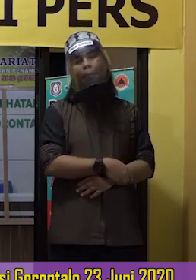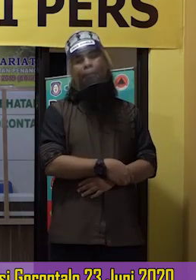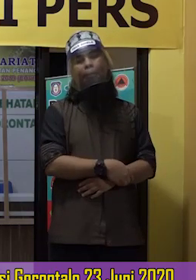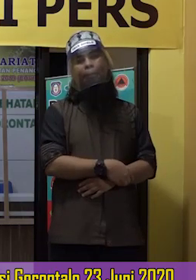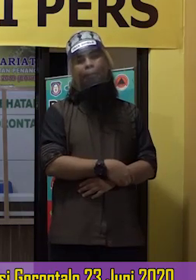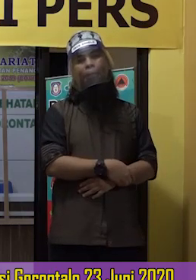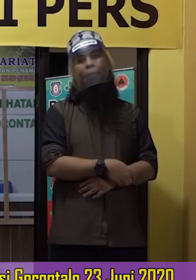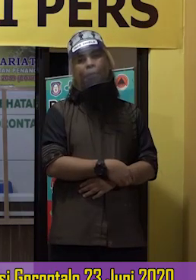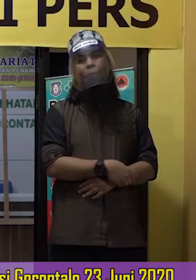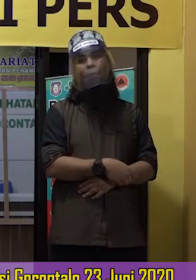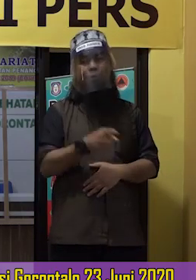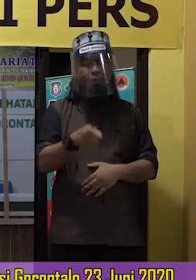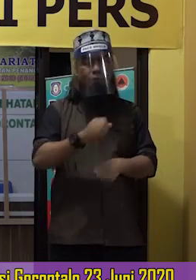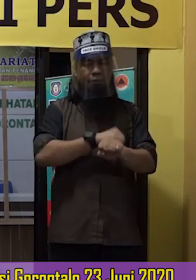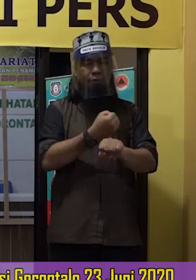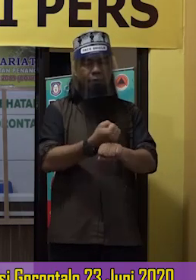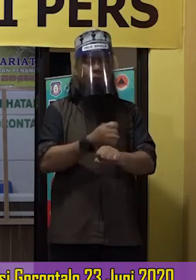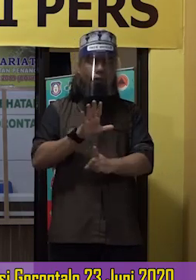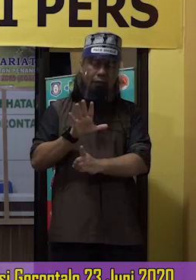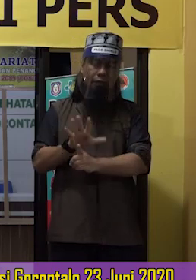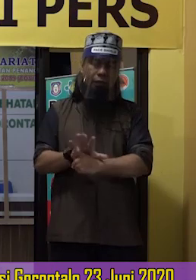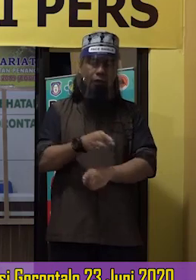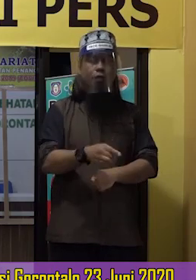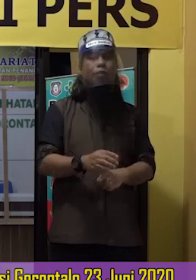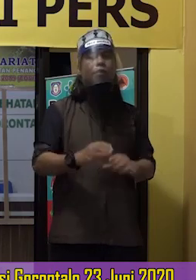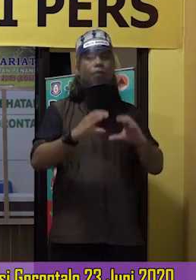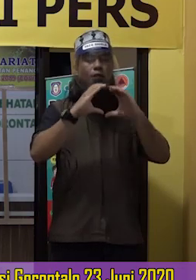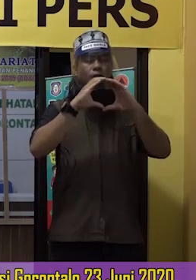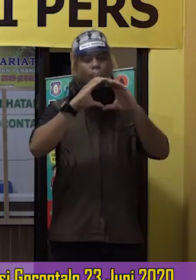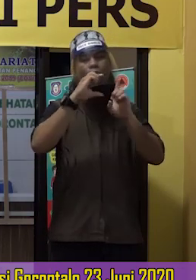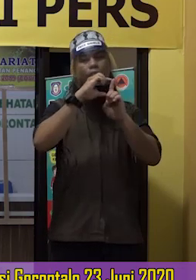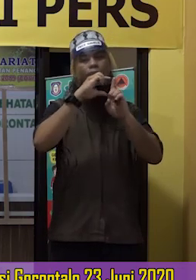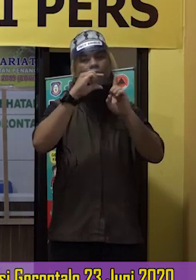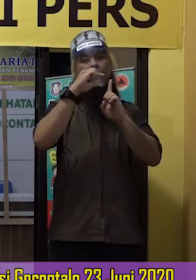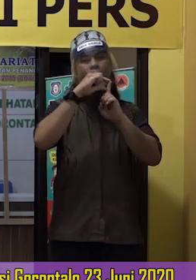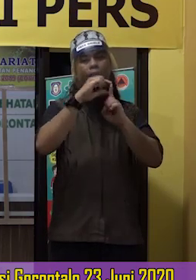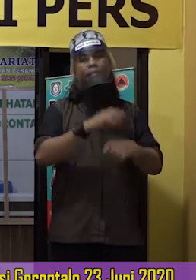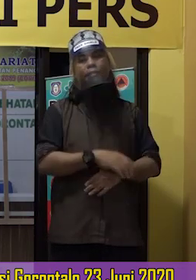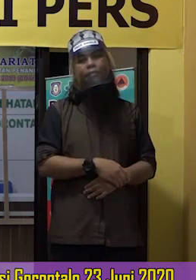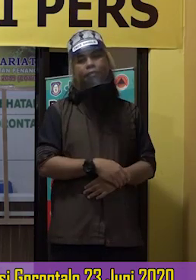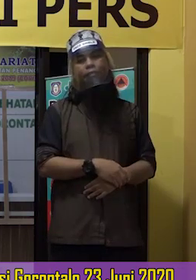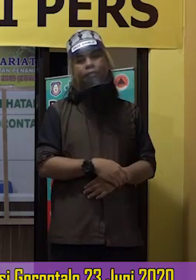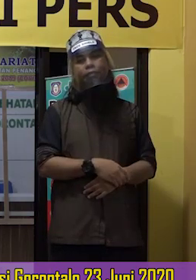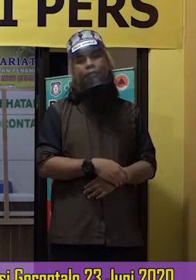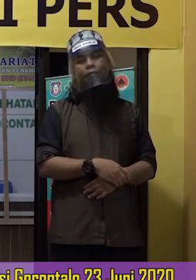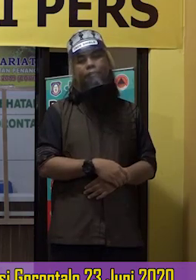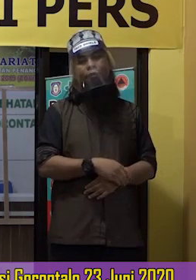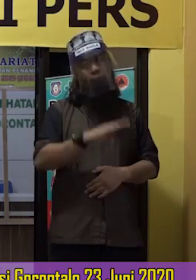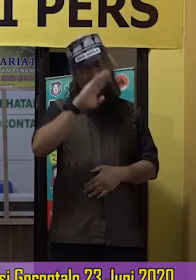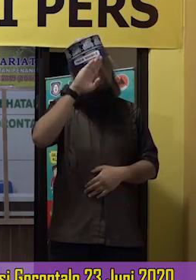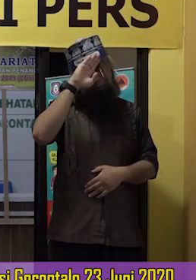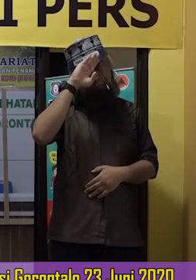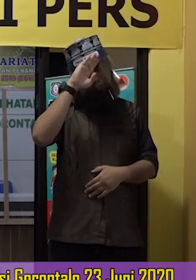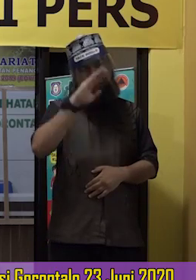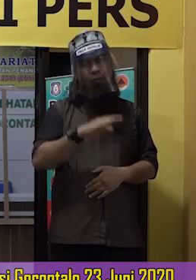ODP ya, orang dalam pemantauan dengan gejala yang ringan, kemudian juga